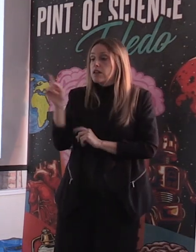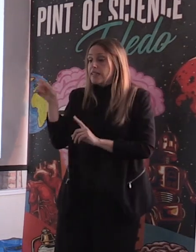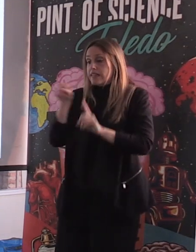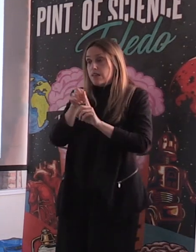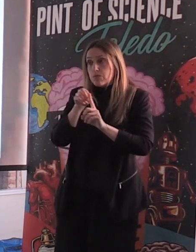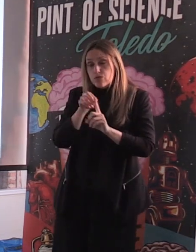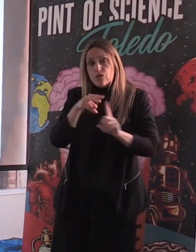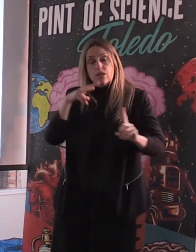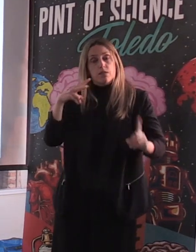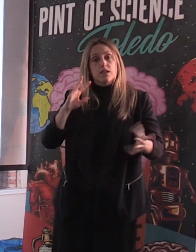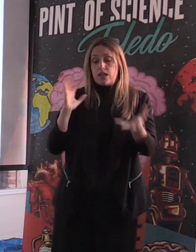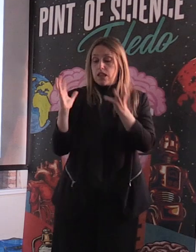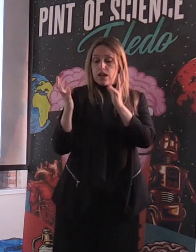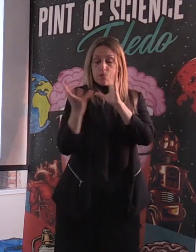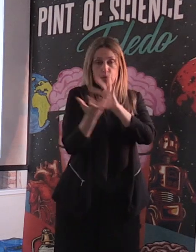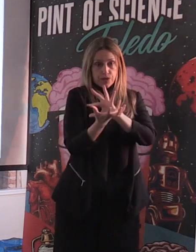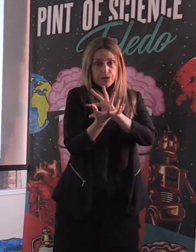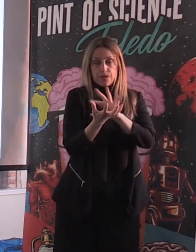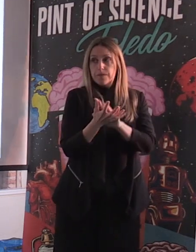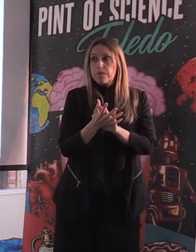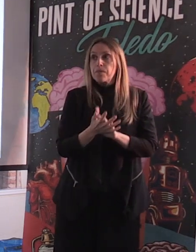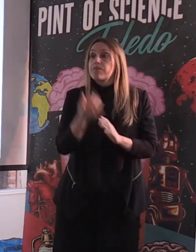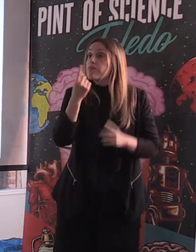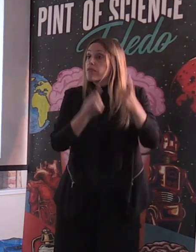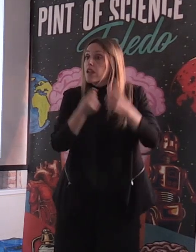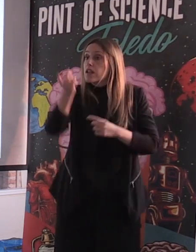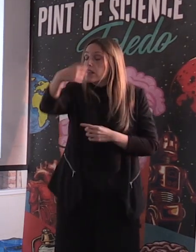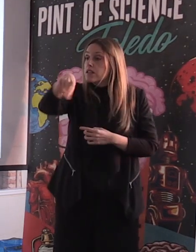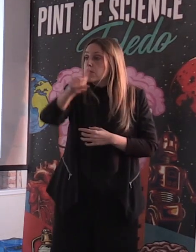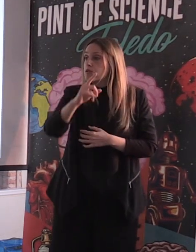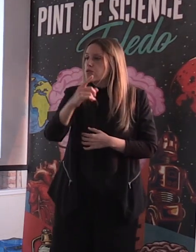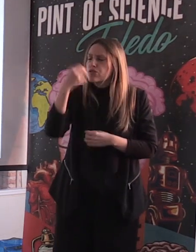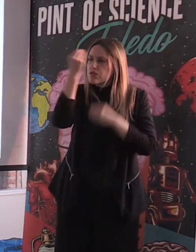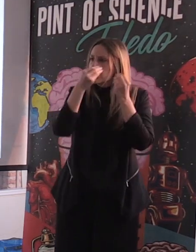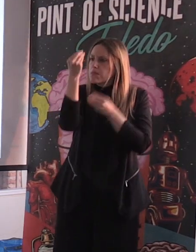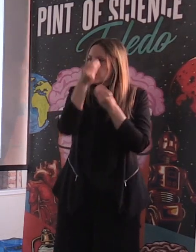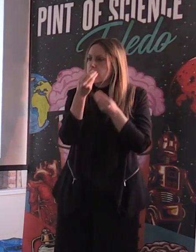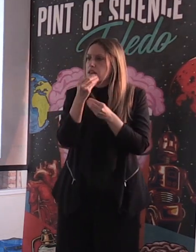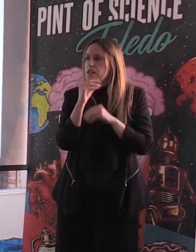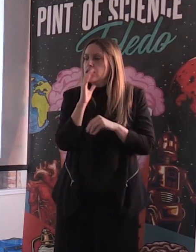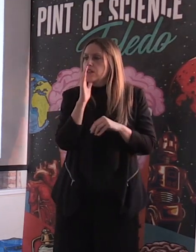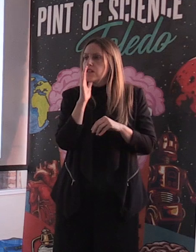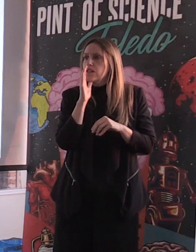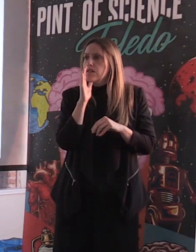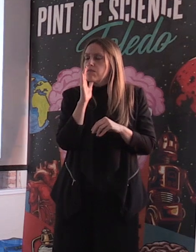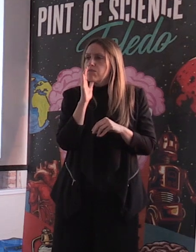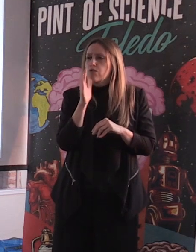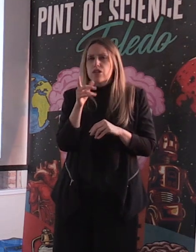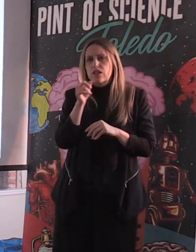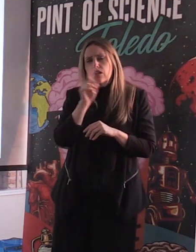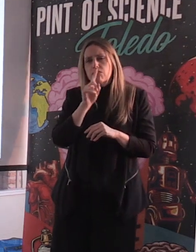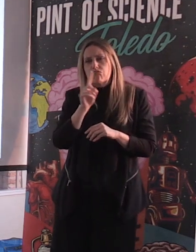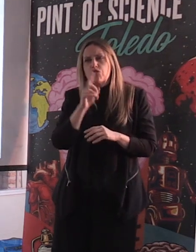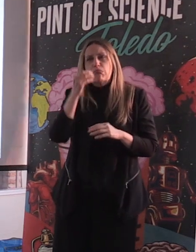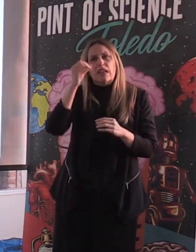de vista de la evolución. ¿Tiene alguien de vosotros la idea por qué no encaja exactamente la